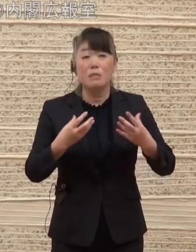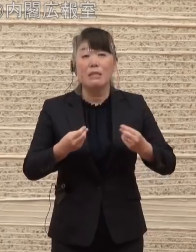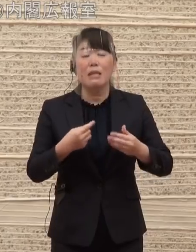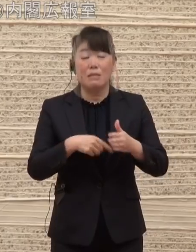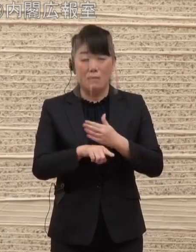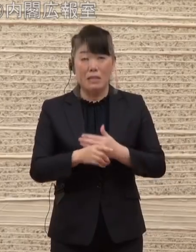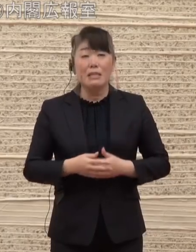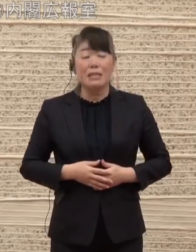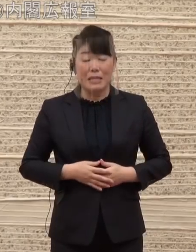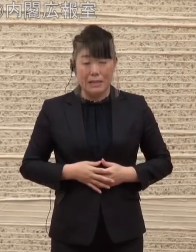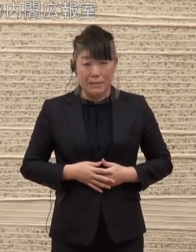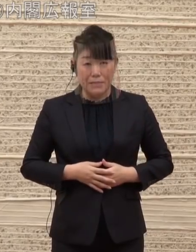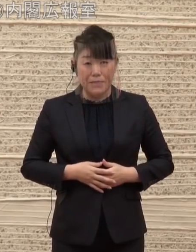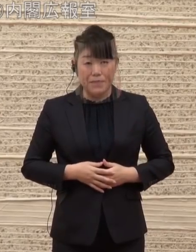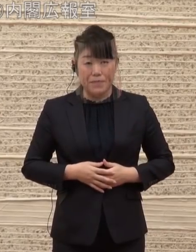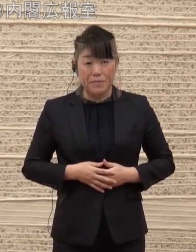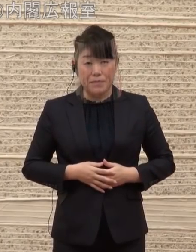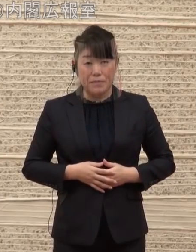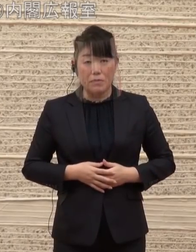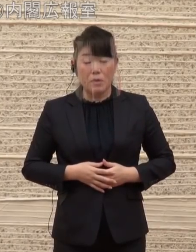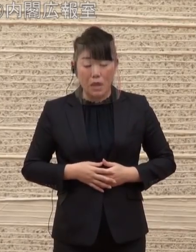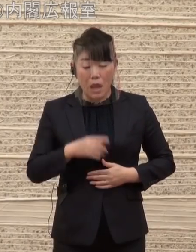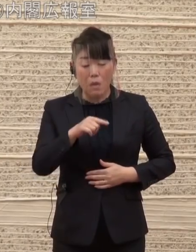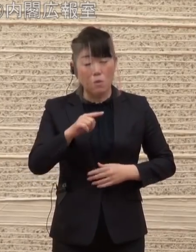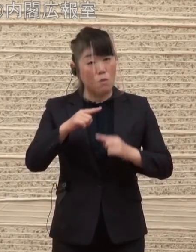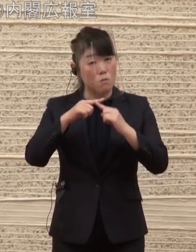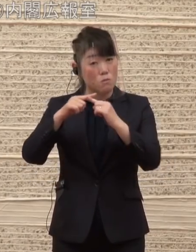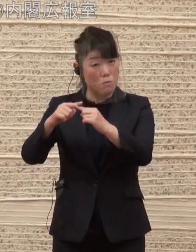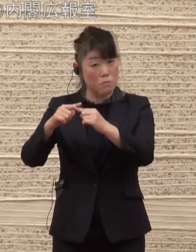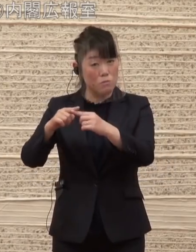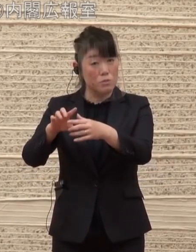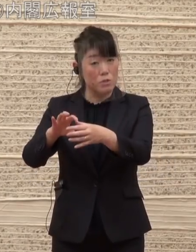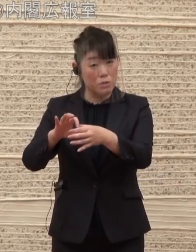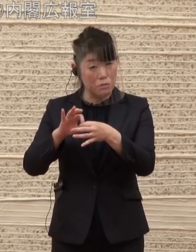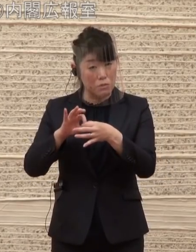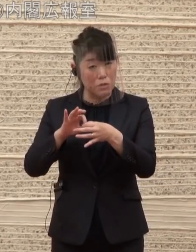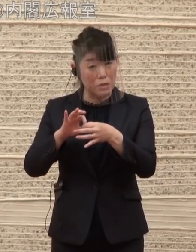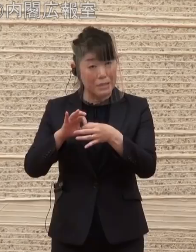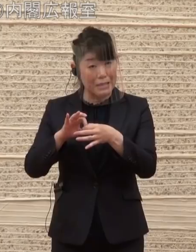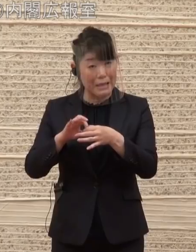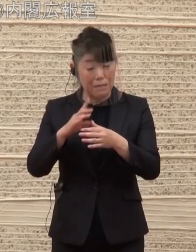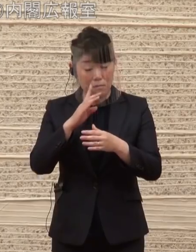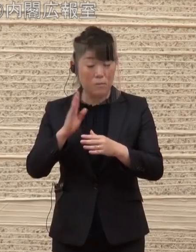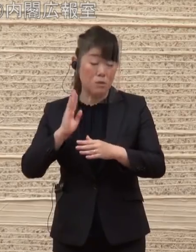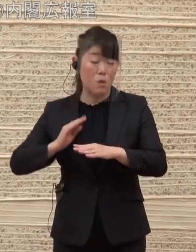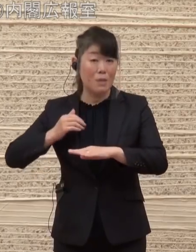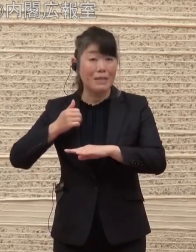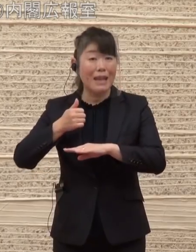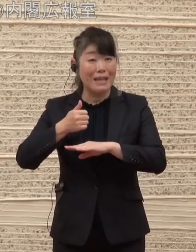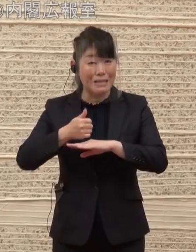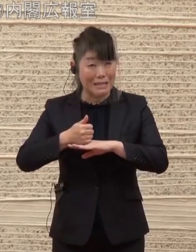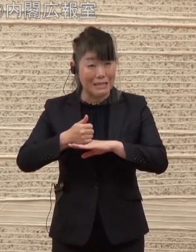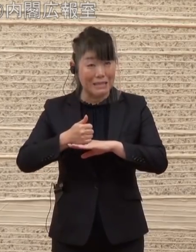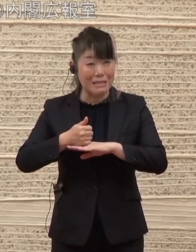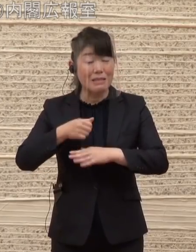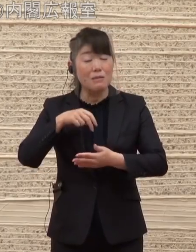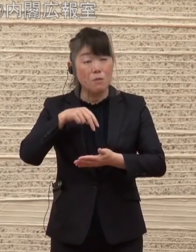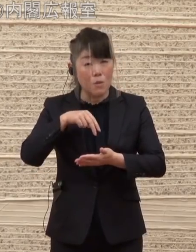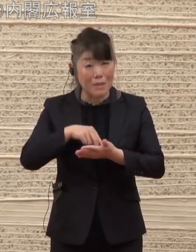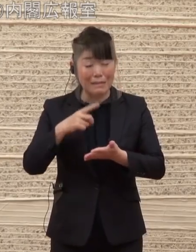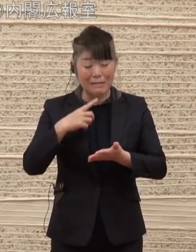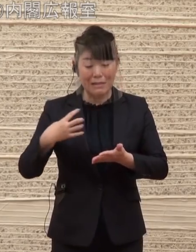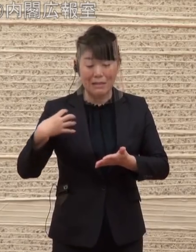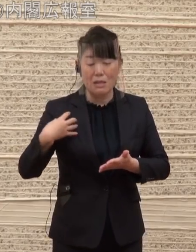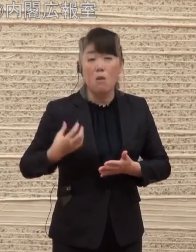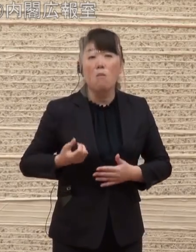対応を了承しておりますのでえこの処分についてそれじゃあ源としてですね行政府の長として責任を持っている